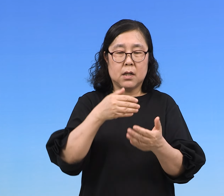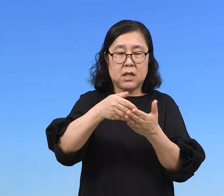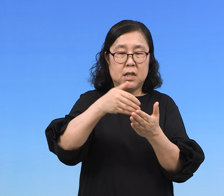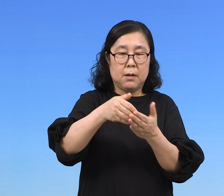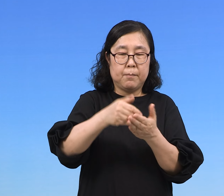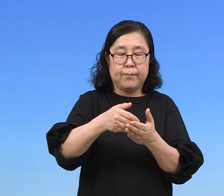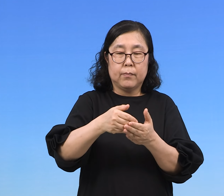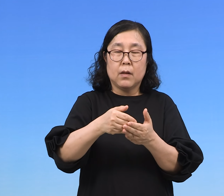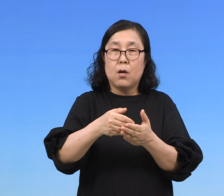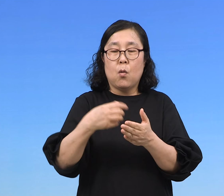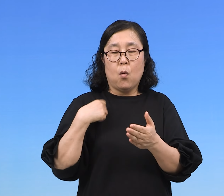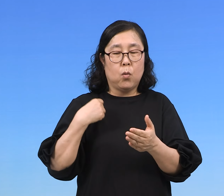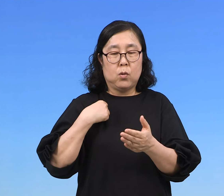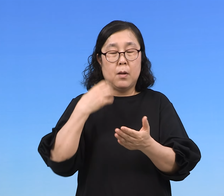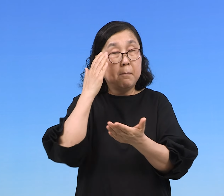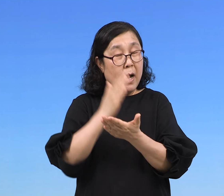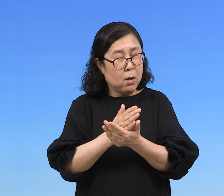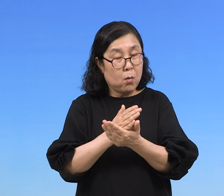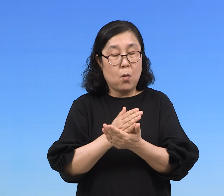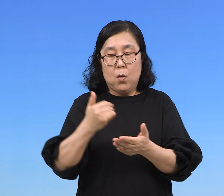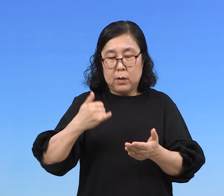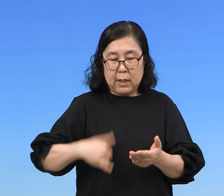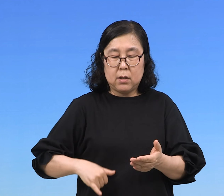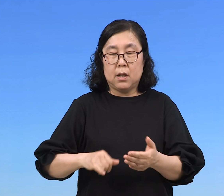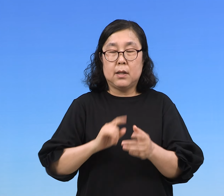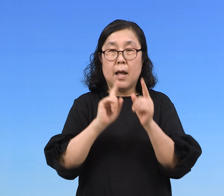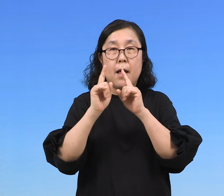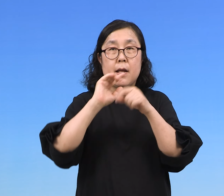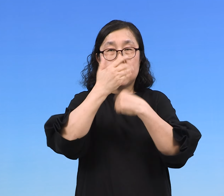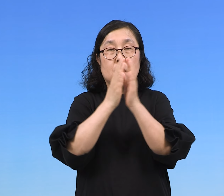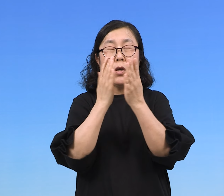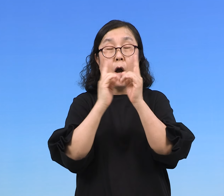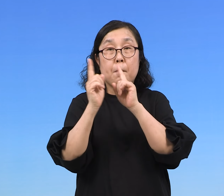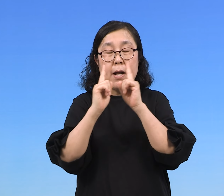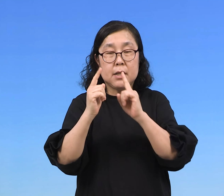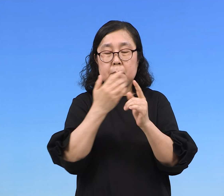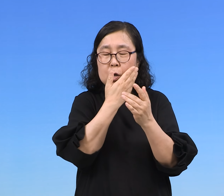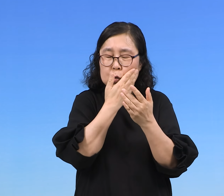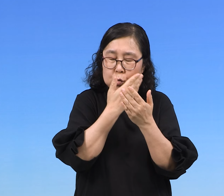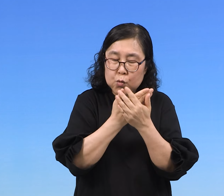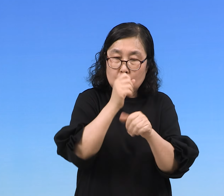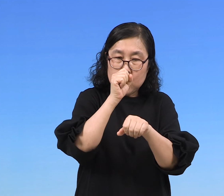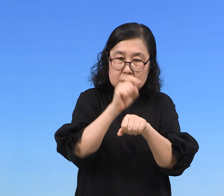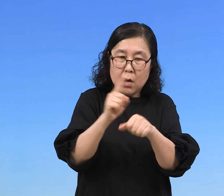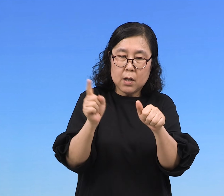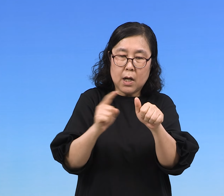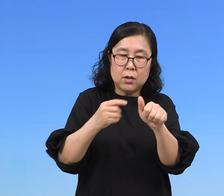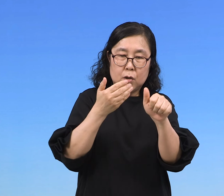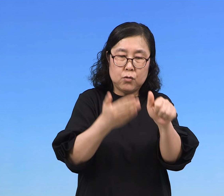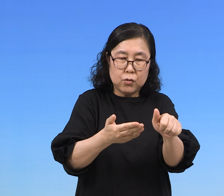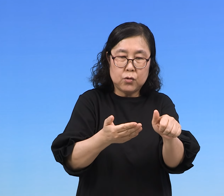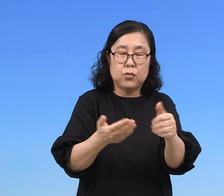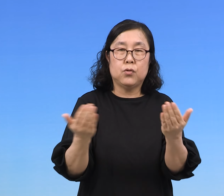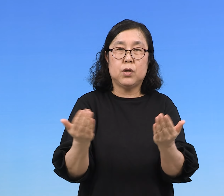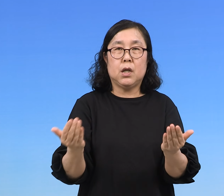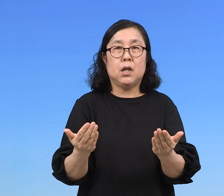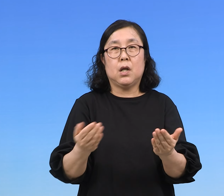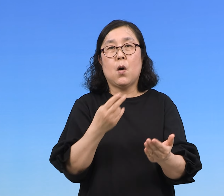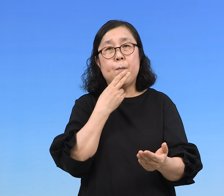중요한 게 아니고 우리 자녀들에게 말씀의 중요성을 가르치는 일을 너무나 지금 하지 않고 있는 이 일이